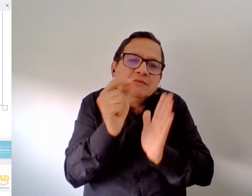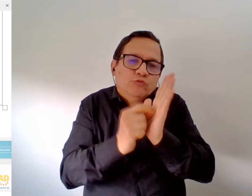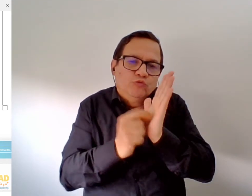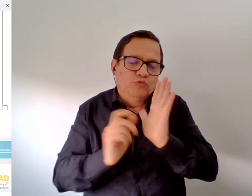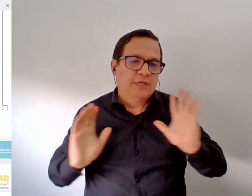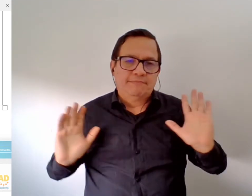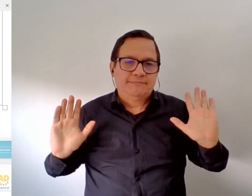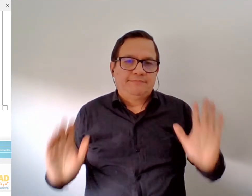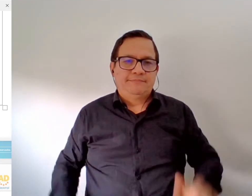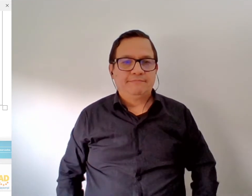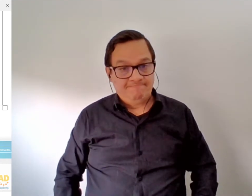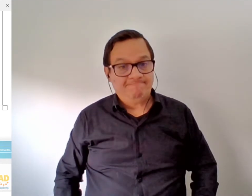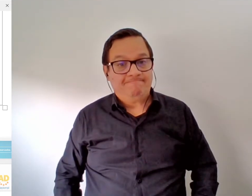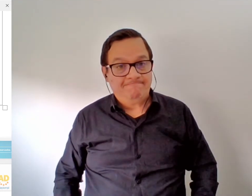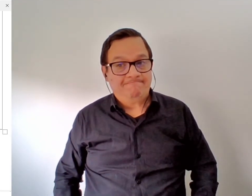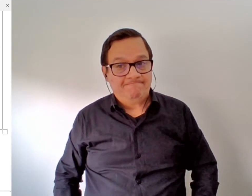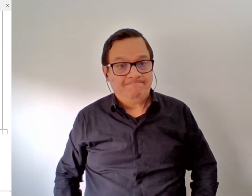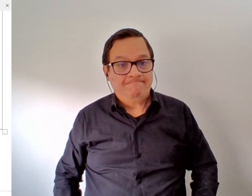puntos.